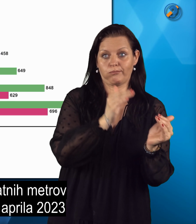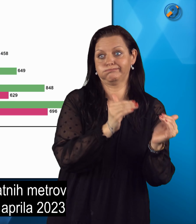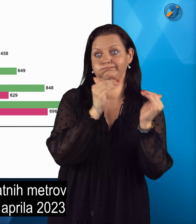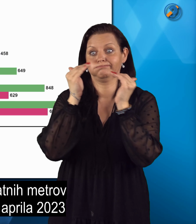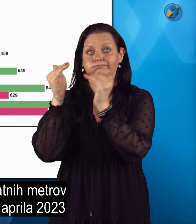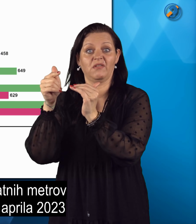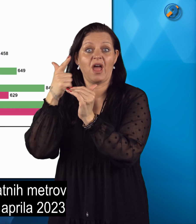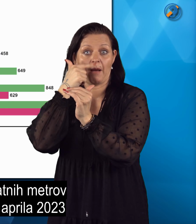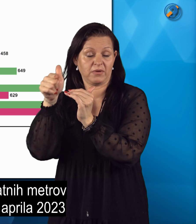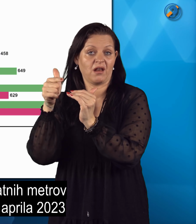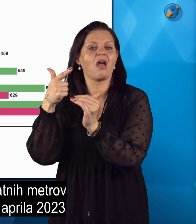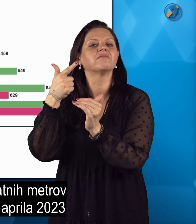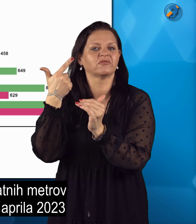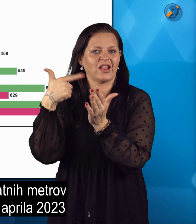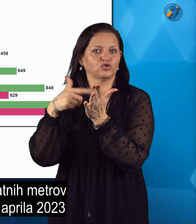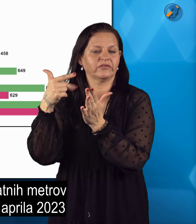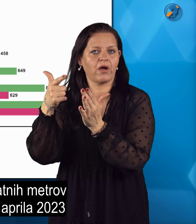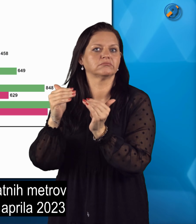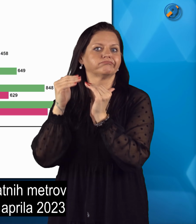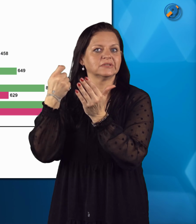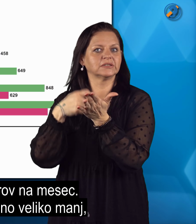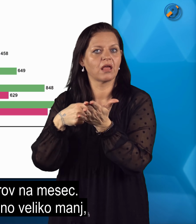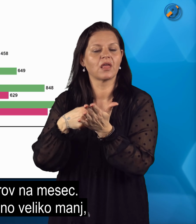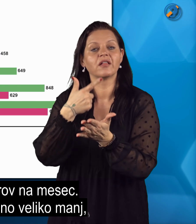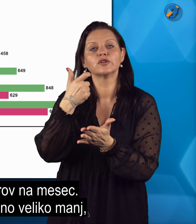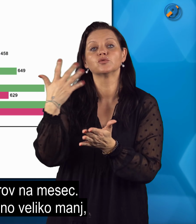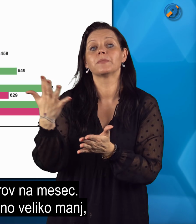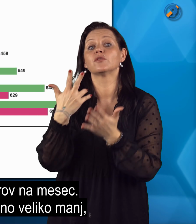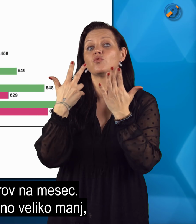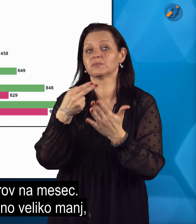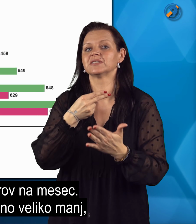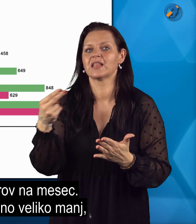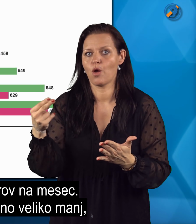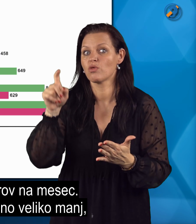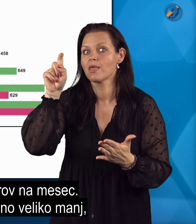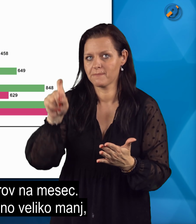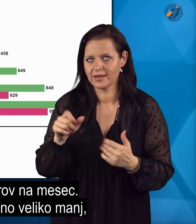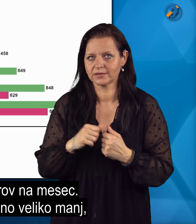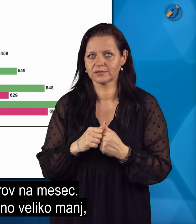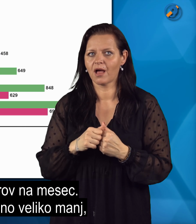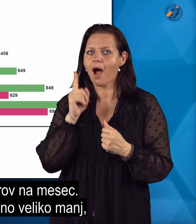aprila 2023 zvišala na 285 evrov na mesec.